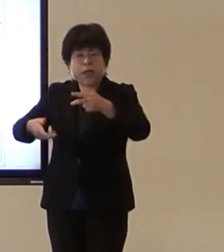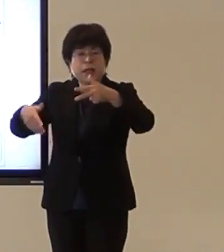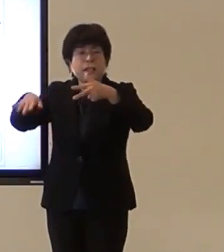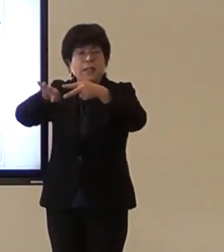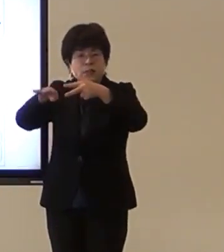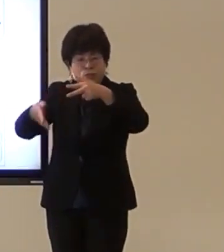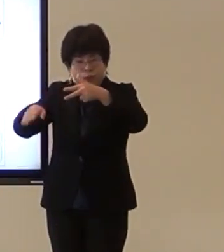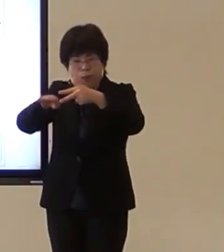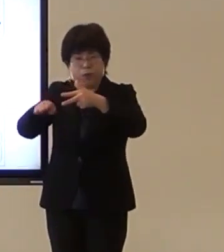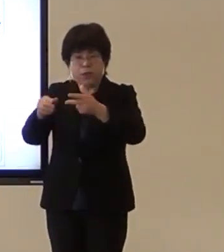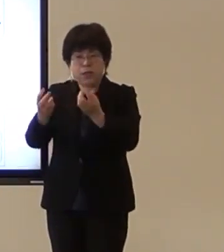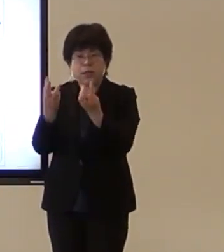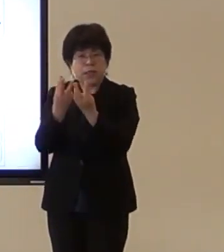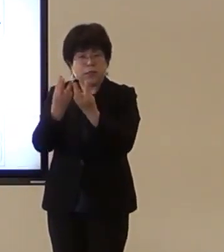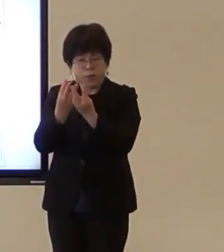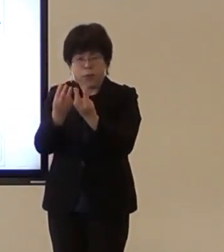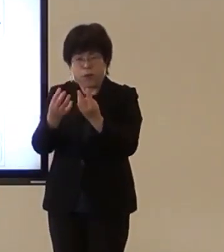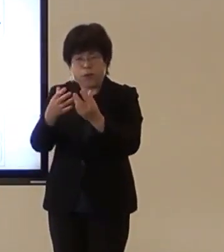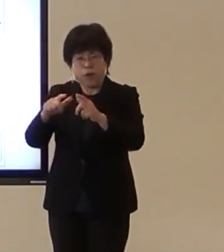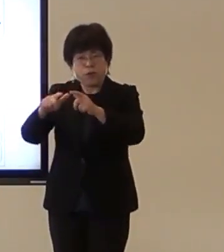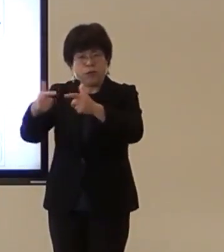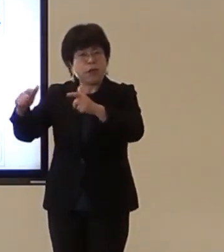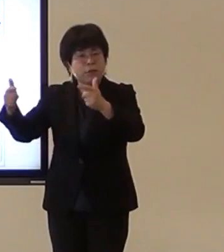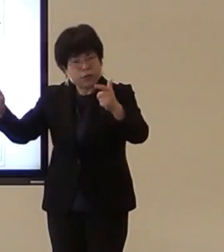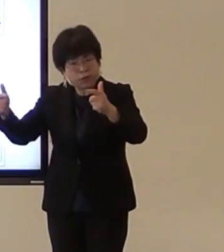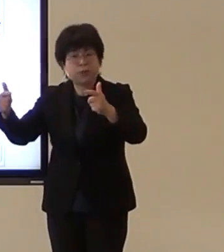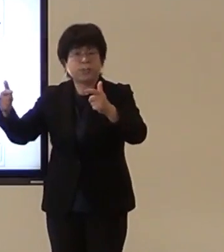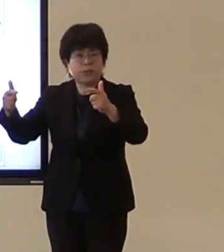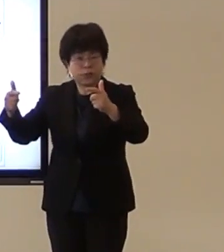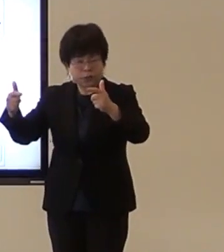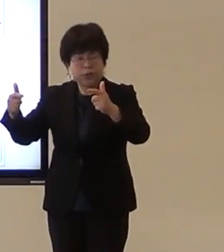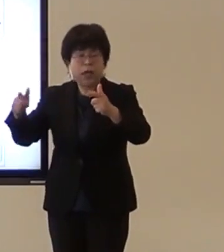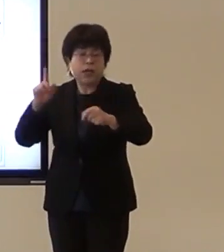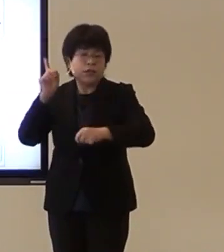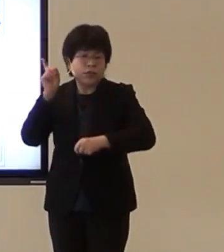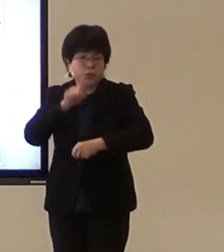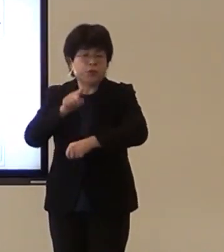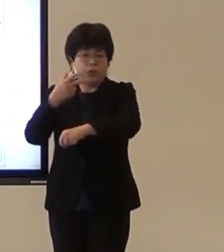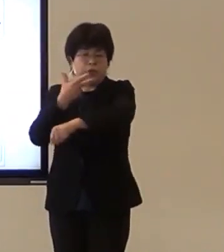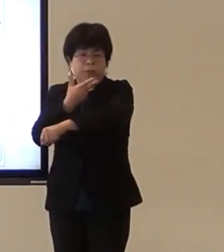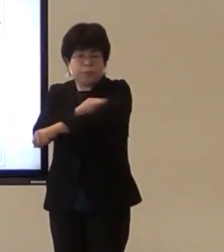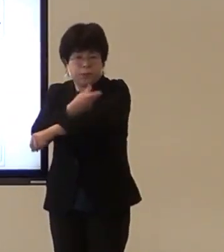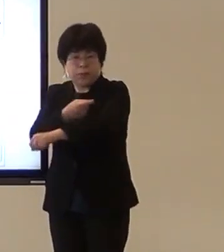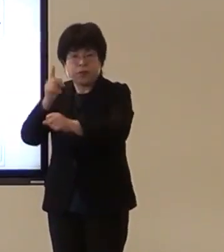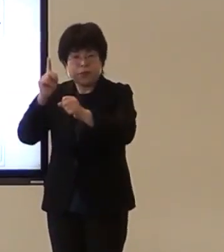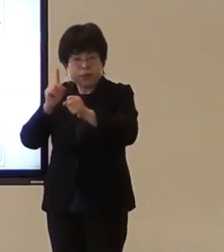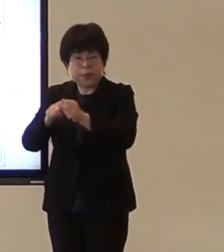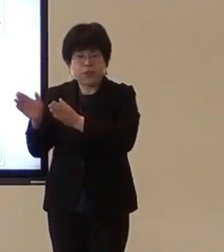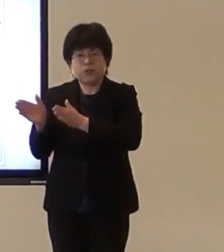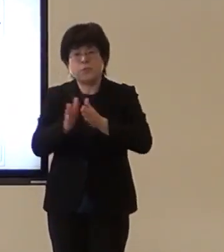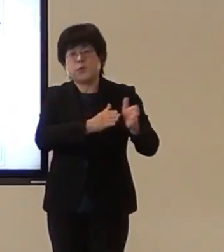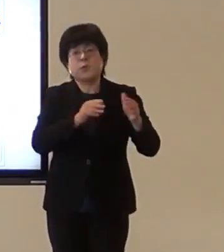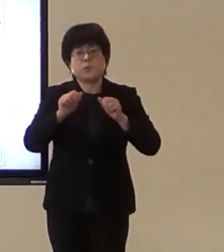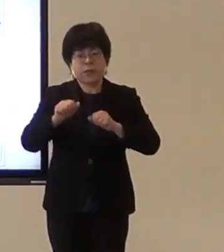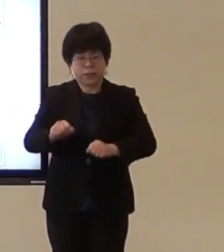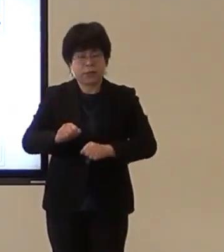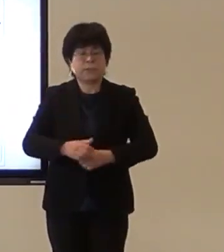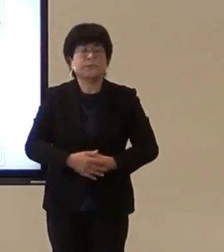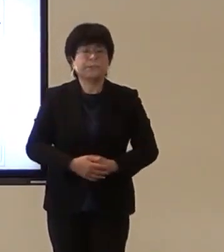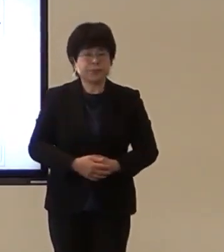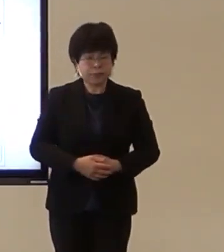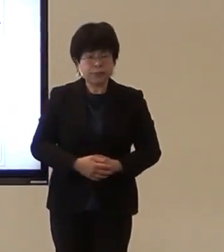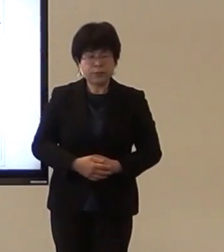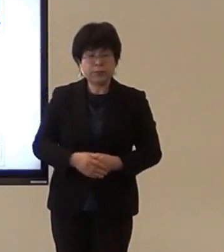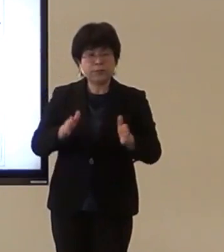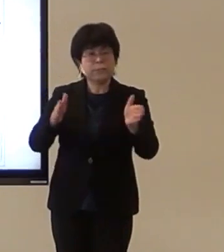など、効率的な組み合わせが可能となるよう臨機応変に対応できる準備を進めてまいります。